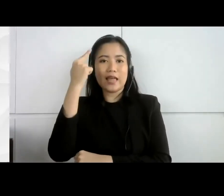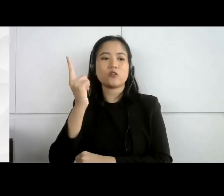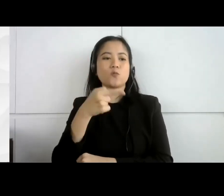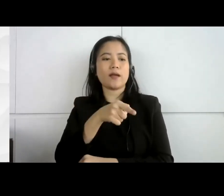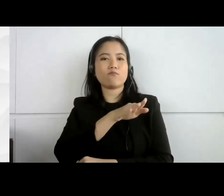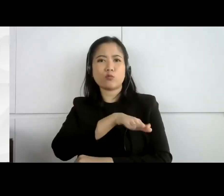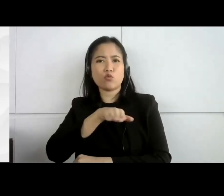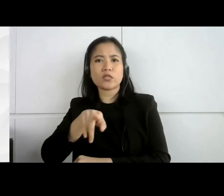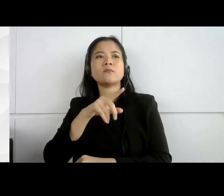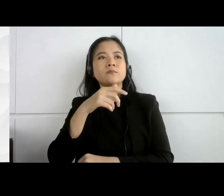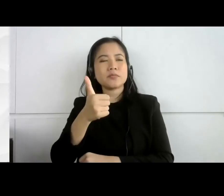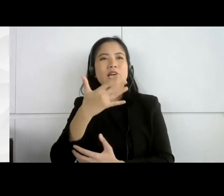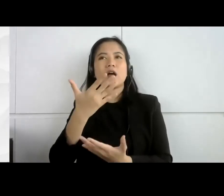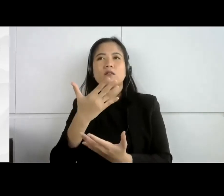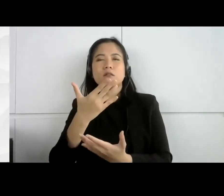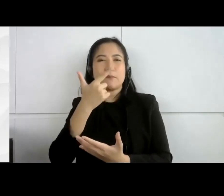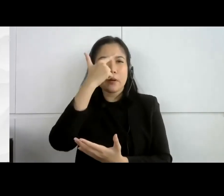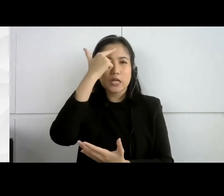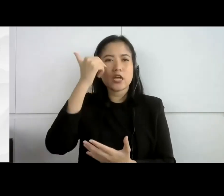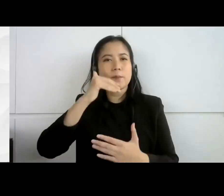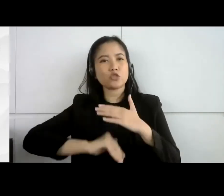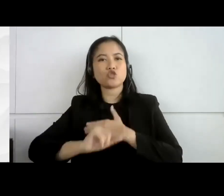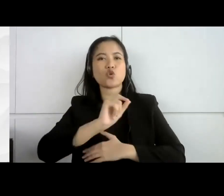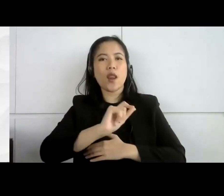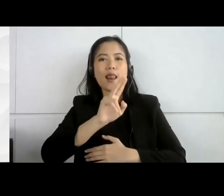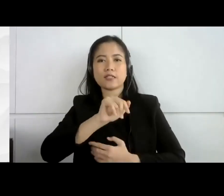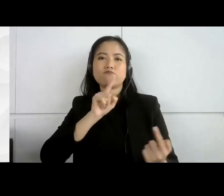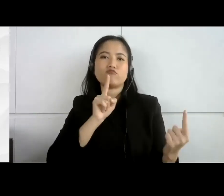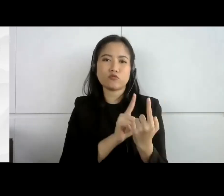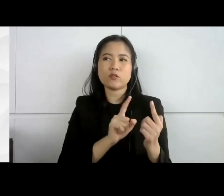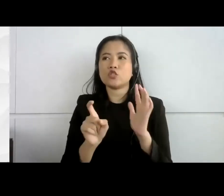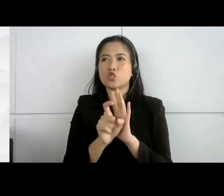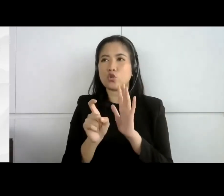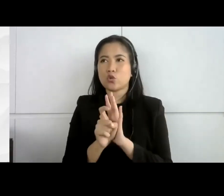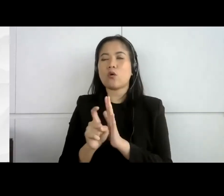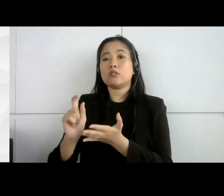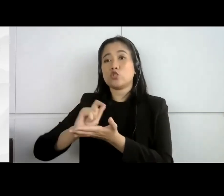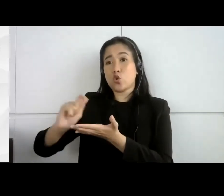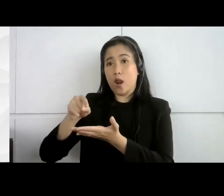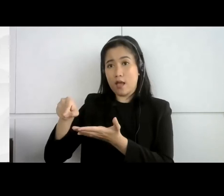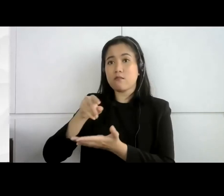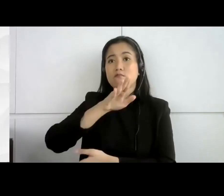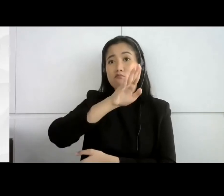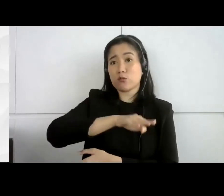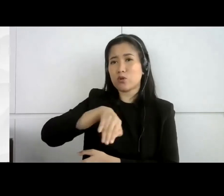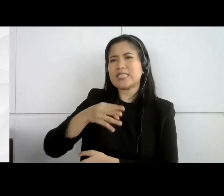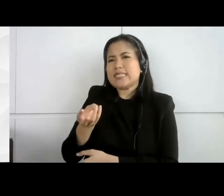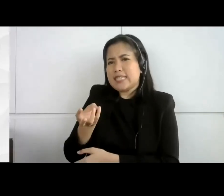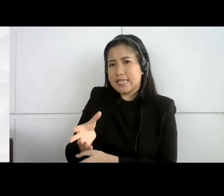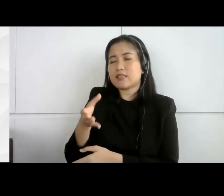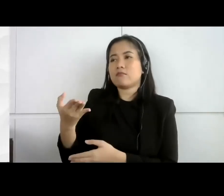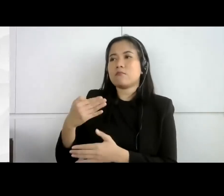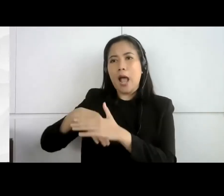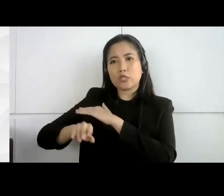belajar tatap muka. Misalnya seperti kebijakan bagi sekolah yang siswanya sedikit, dibolehkanlah